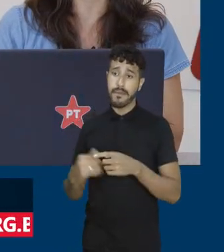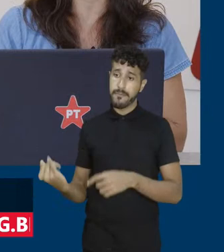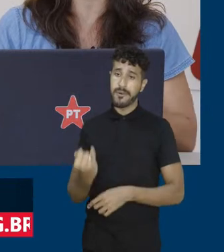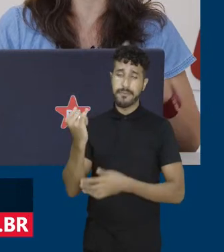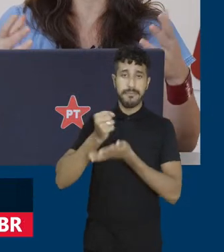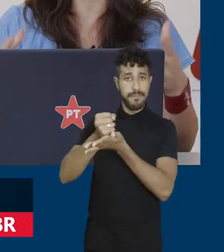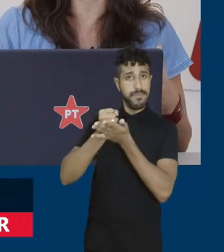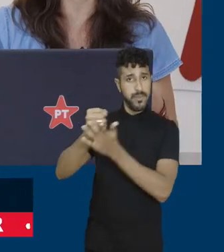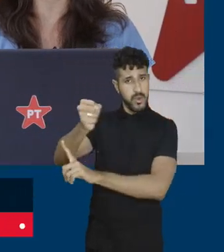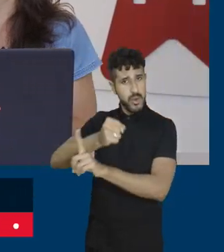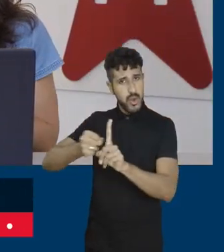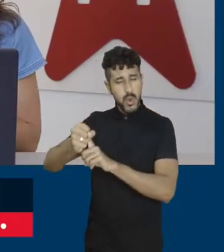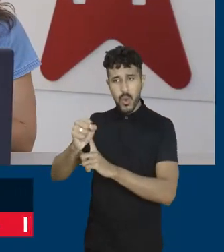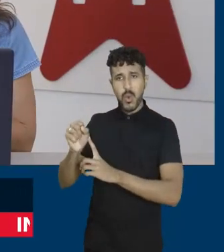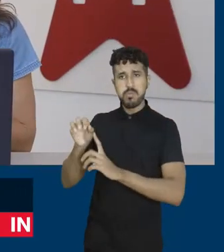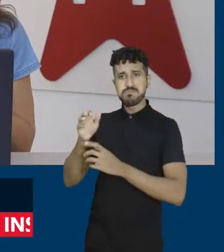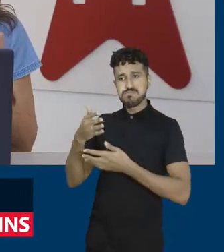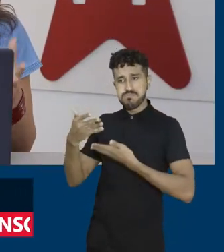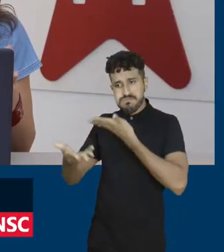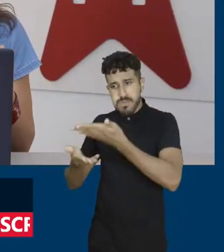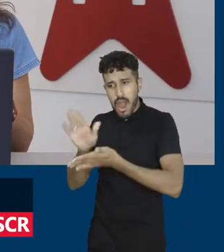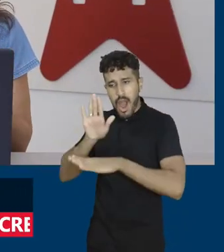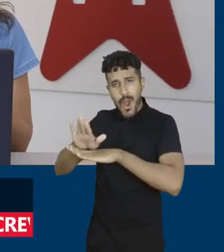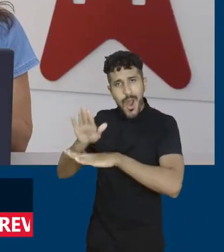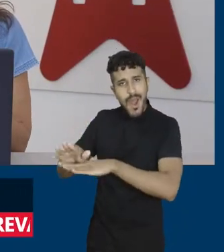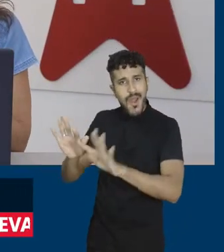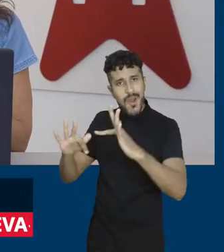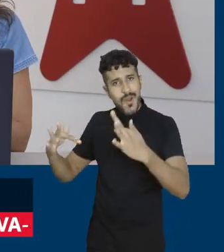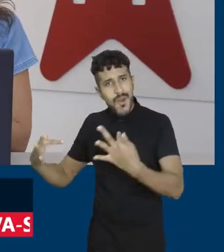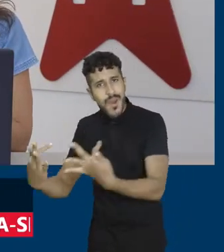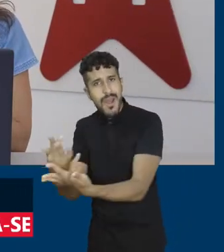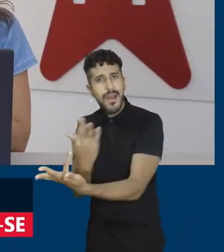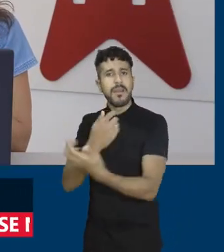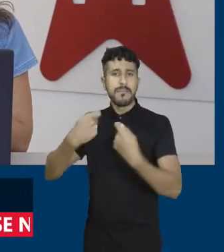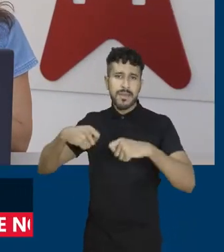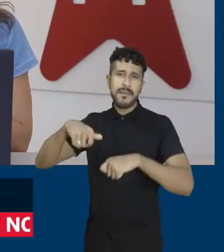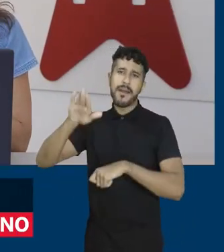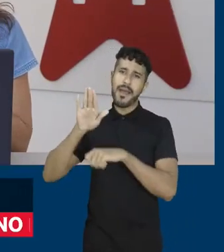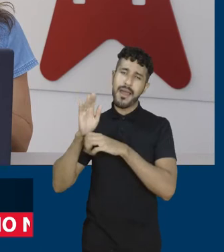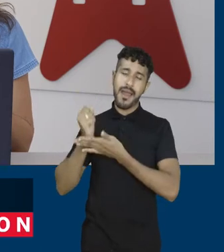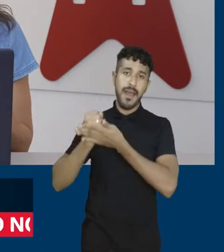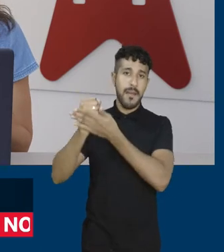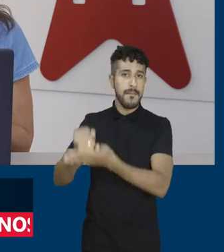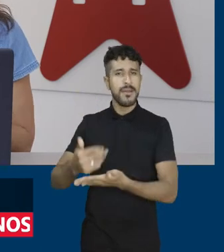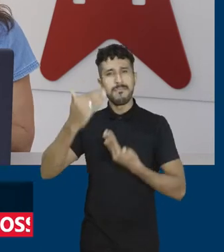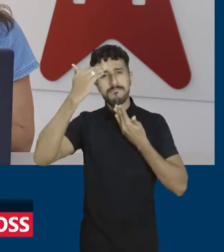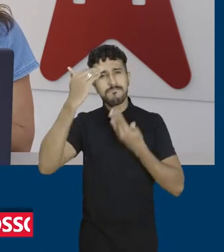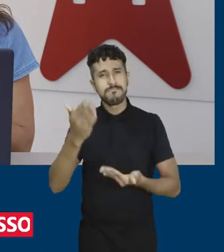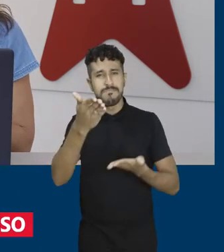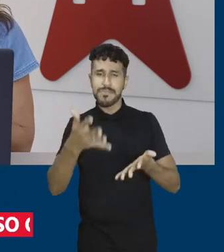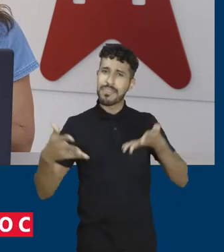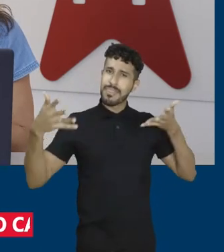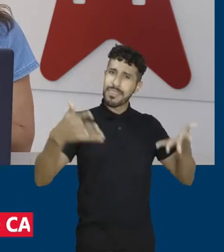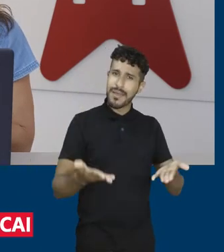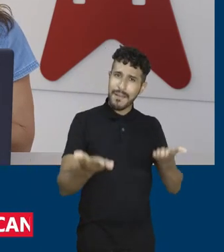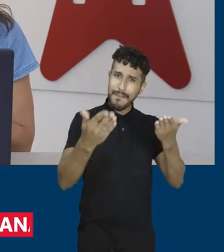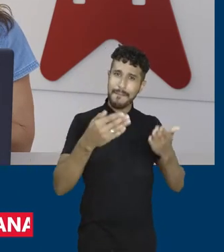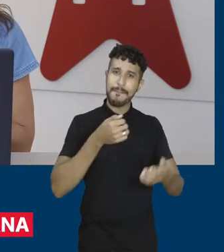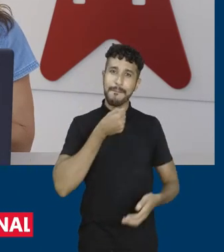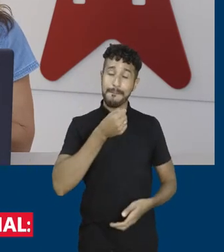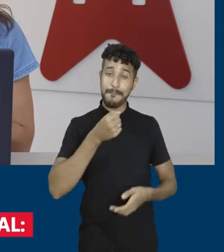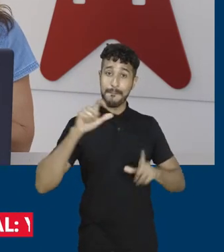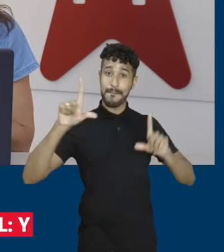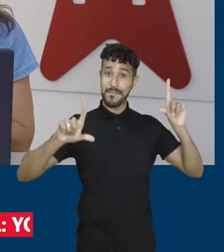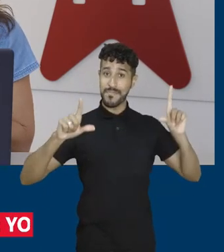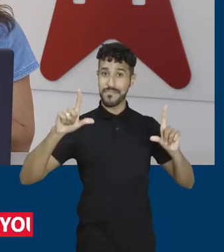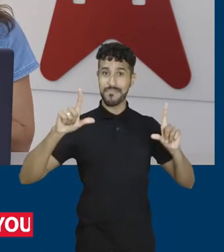né, Tereza? De amparar essas famílias que são mais vulneráveis. Eu agradeço muito mais uma participação sua aqui no Jornal PT